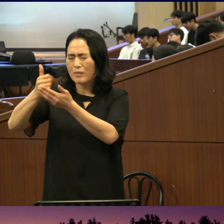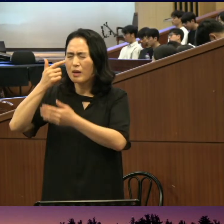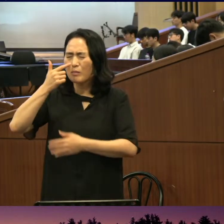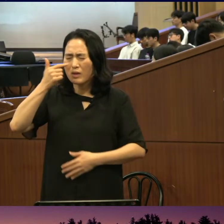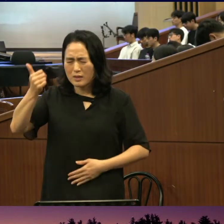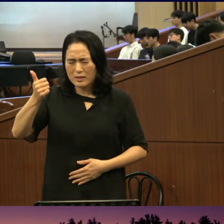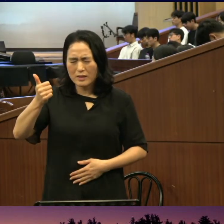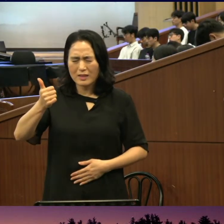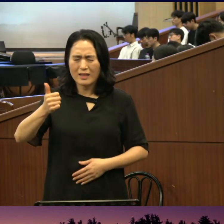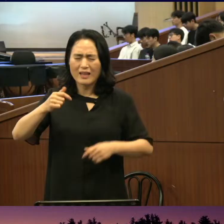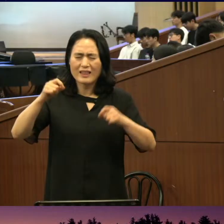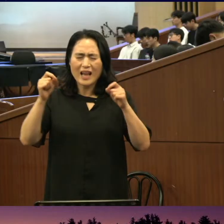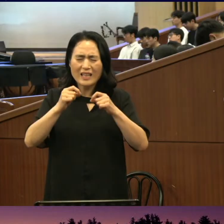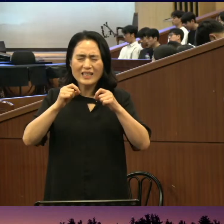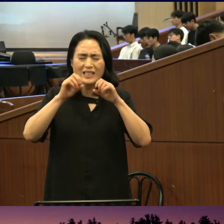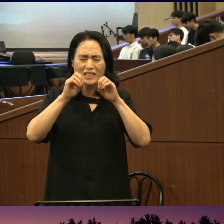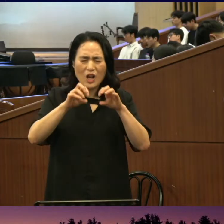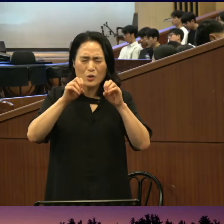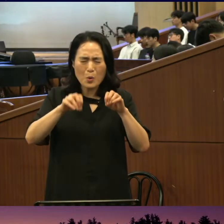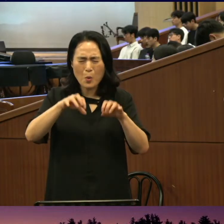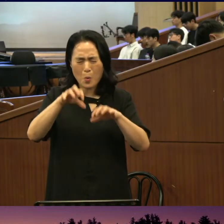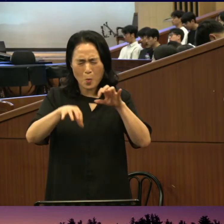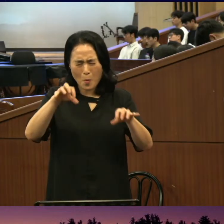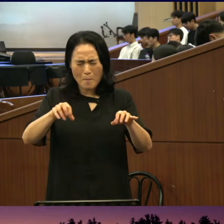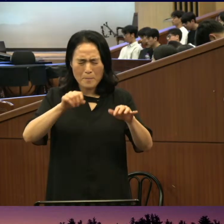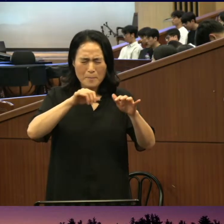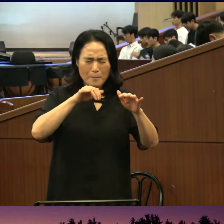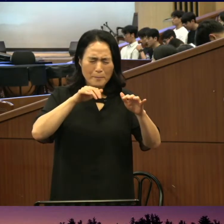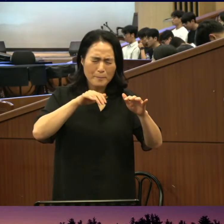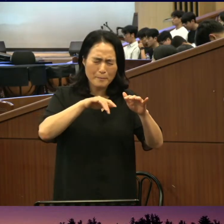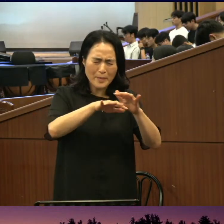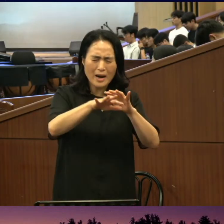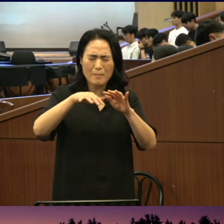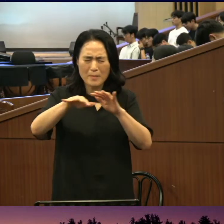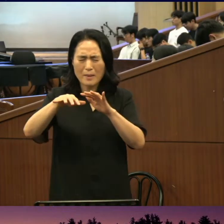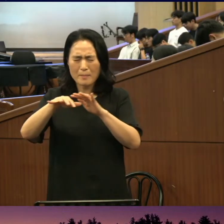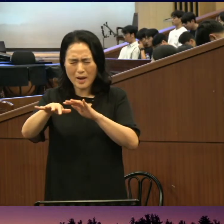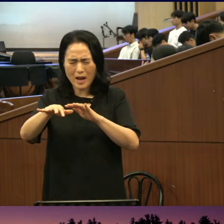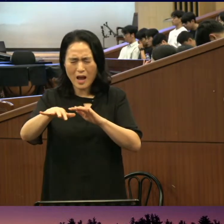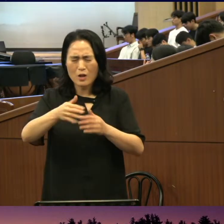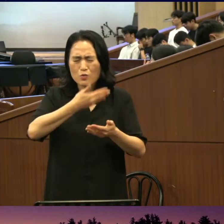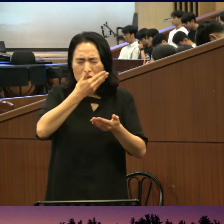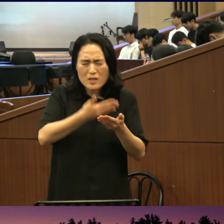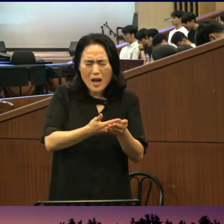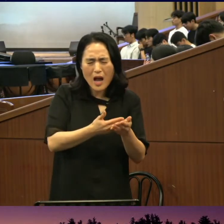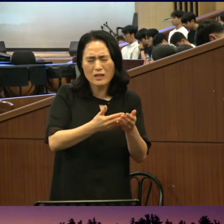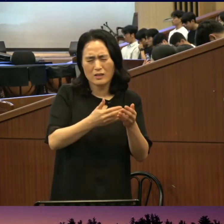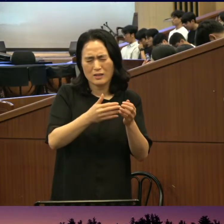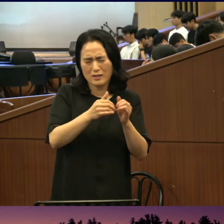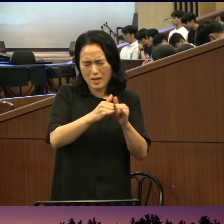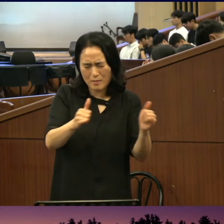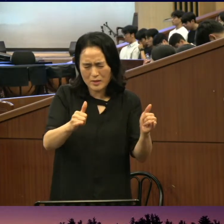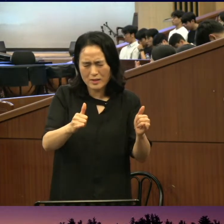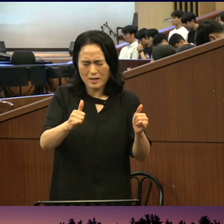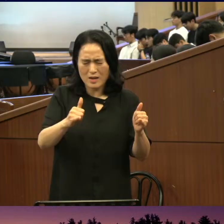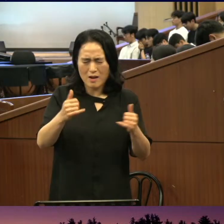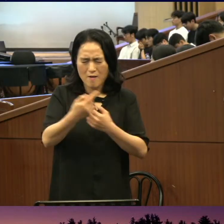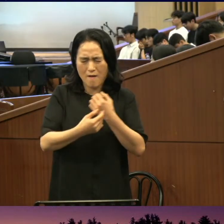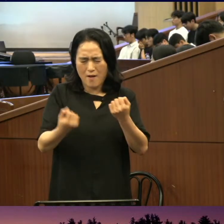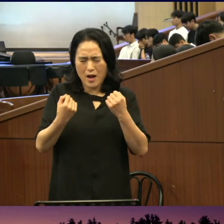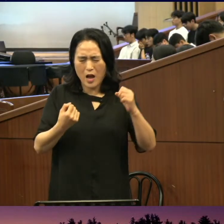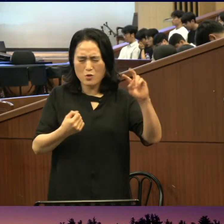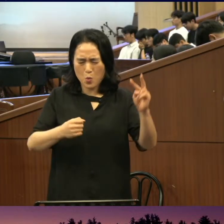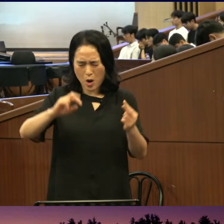선교로 곳곳에 흩어져 나아가 섬겼던 우리 귀한 종들 건강하고 또 아름답게 돌아오게 하신 것 감사하고